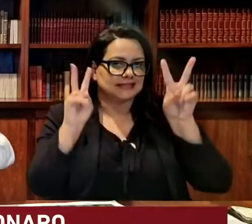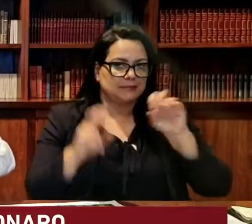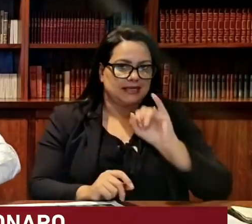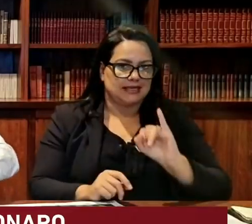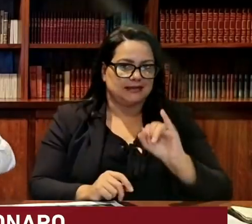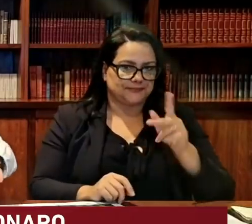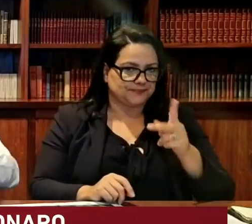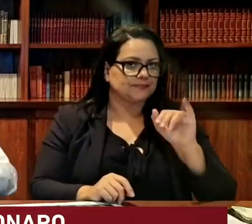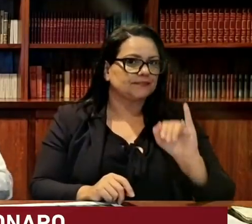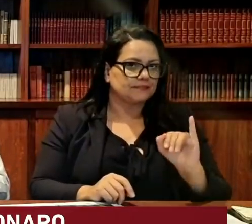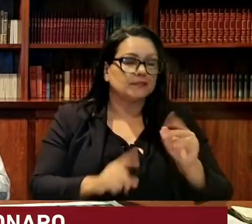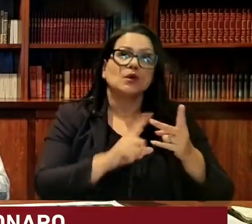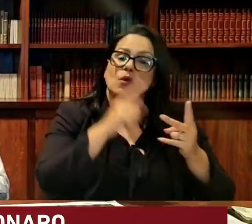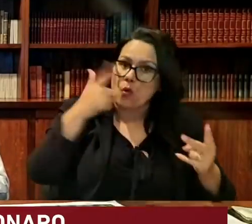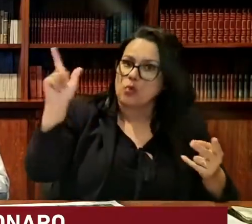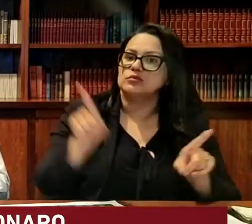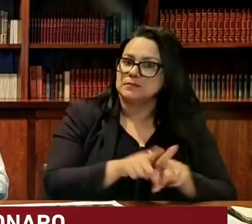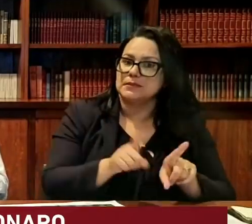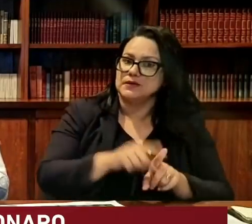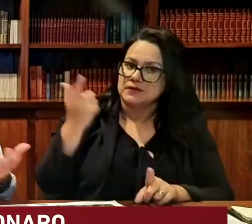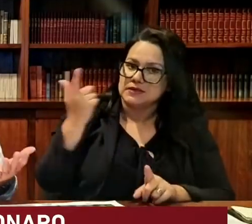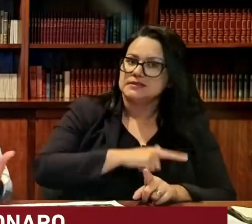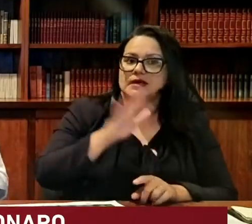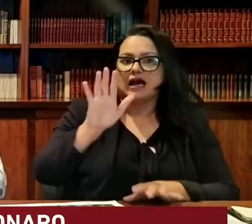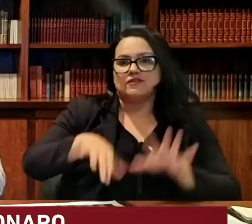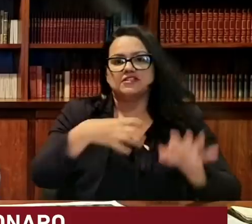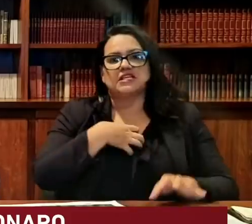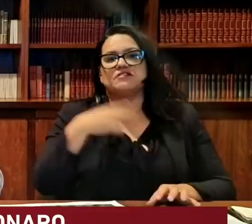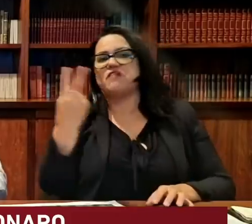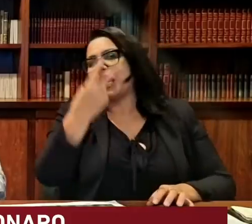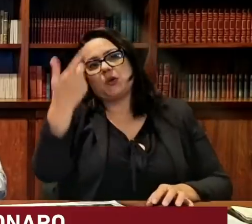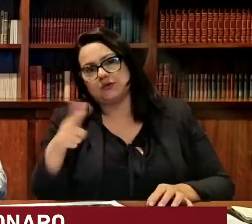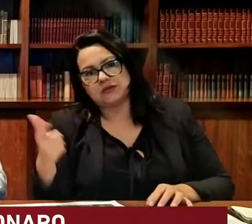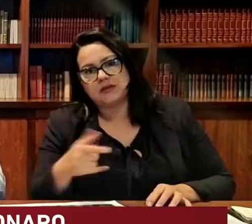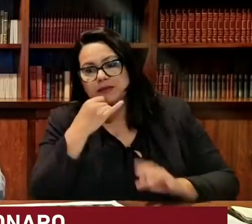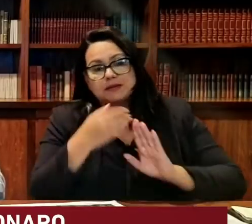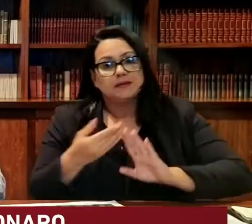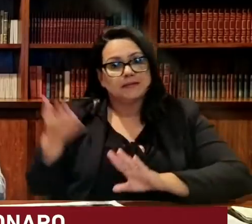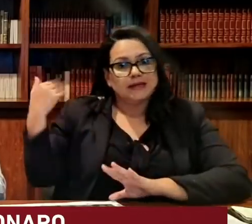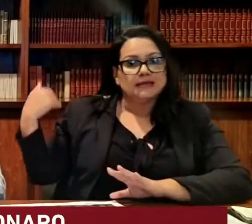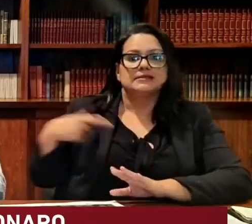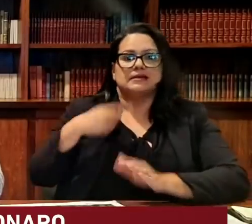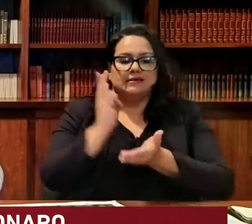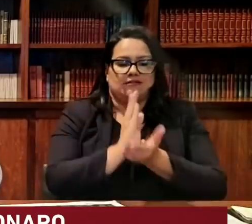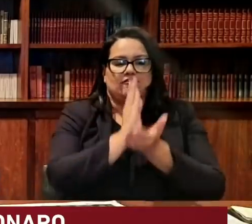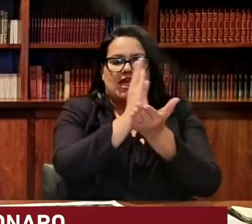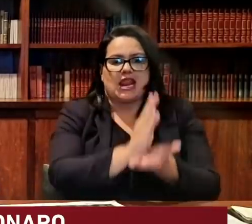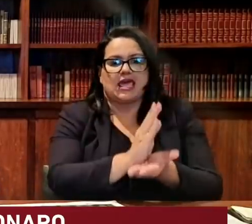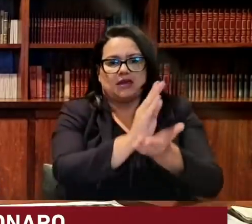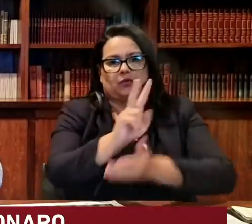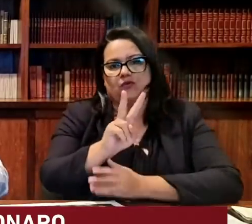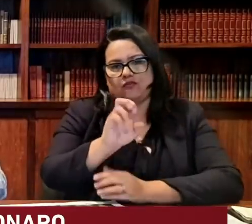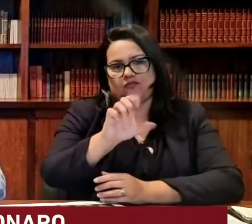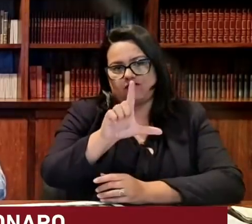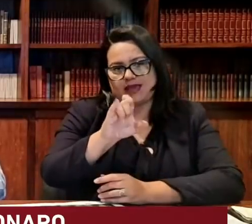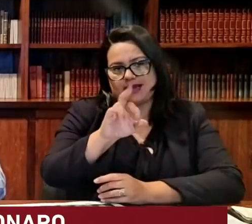Outras coisas, reduzimos também os impostos. Você pode não dar muito valor. Por exemplo, lá atrás, zeramos o imposto de veleiro. Cada veleiro gera, em média,